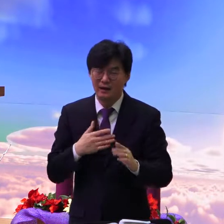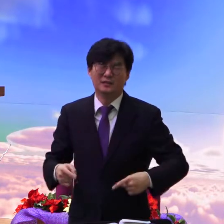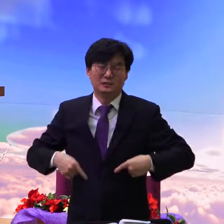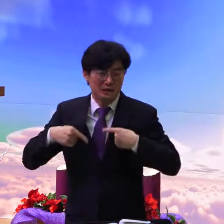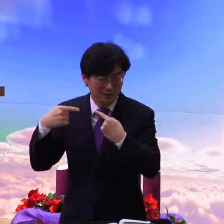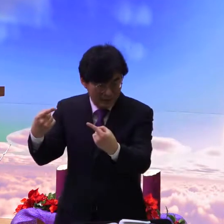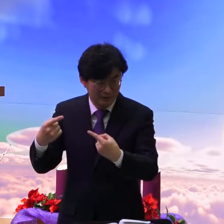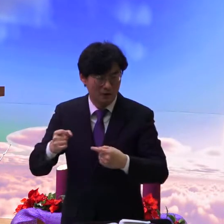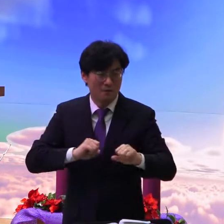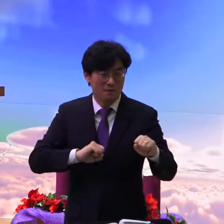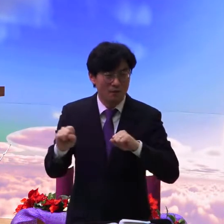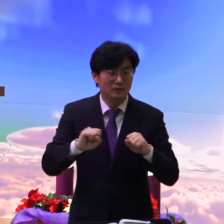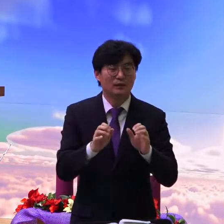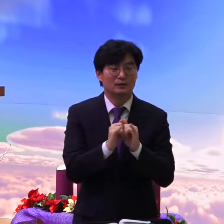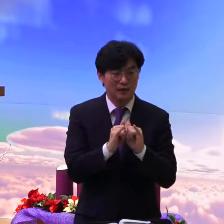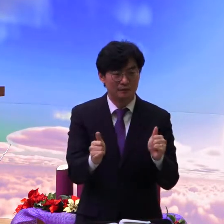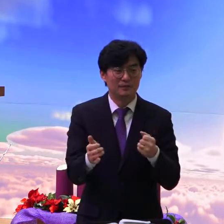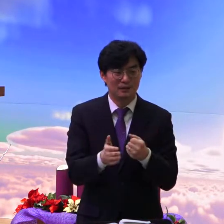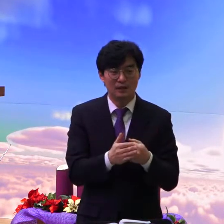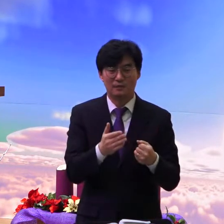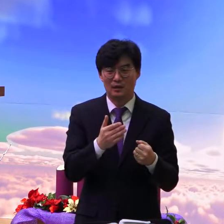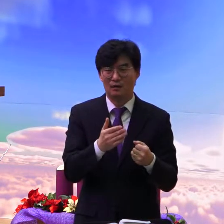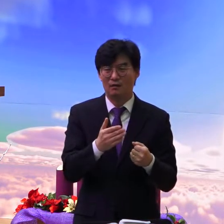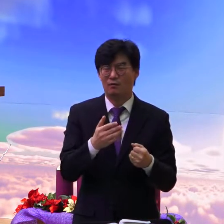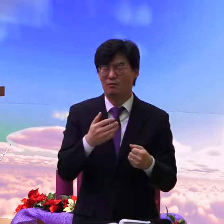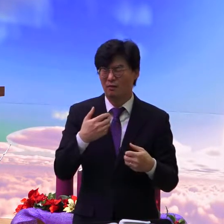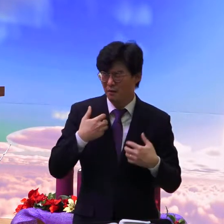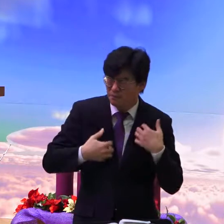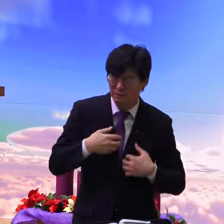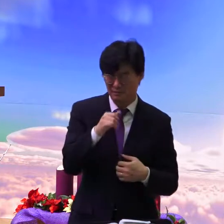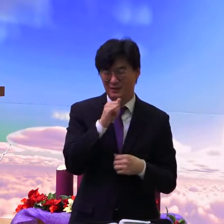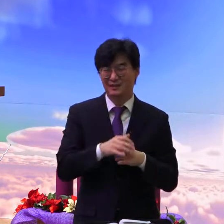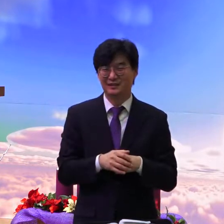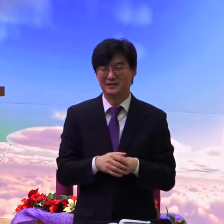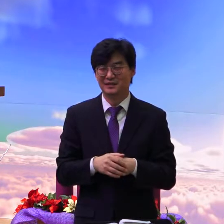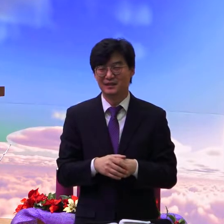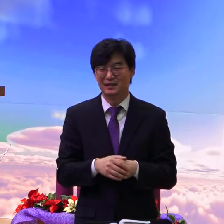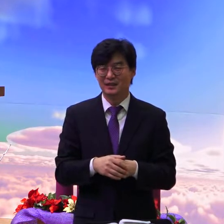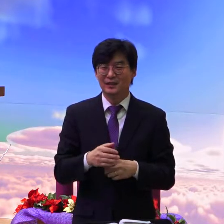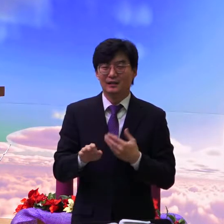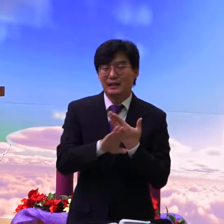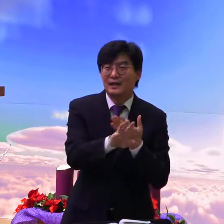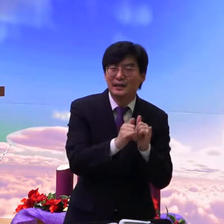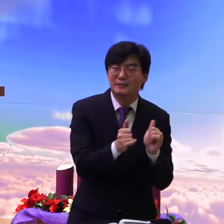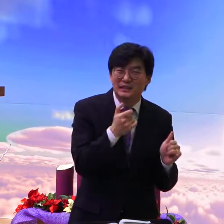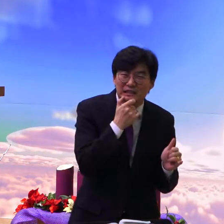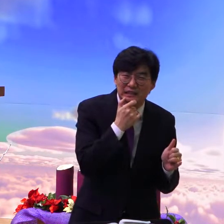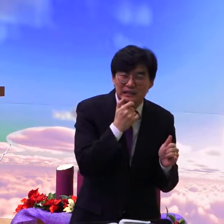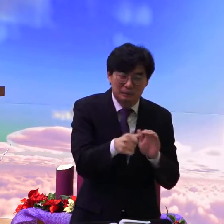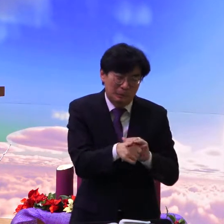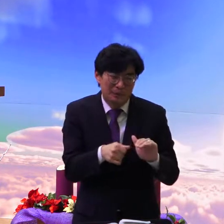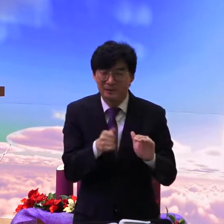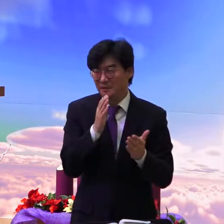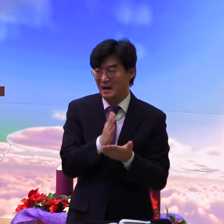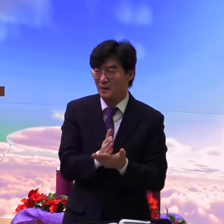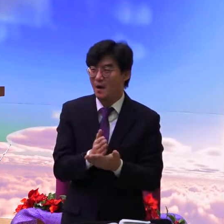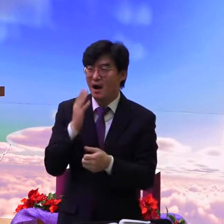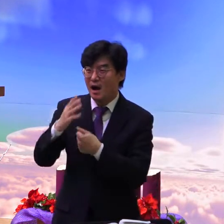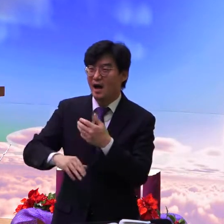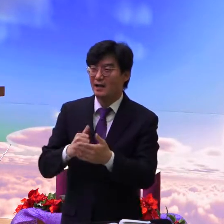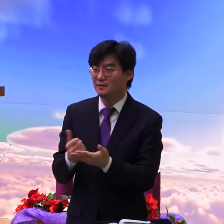영천제일교회도 그런 분들이 참 많이 계십니다. 그리고 앞으로도 우리 교회에 이렇게 하나님이 맡겨주신 일들에 성실하게